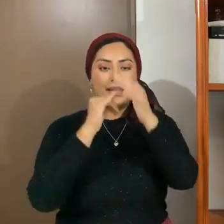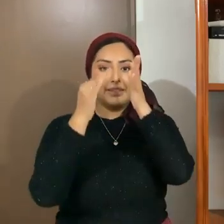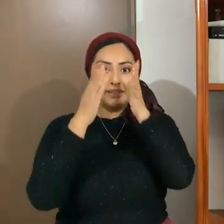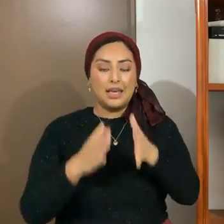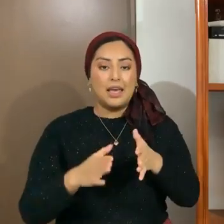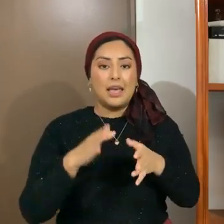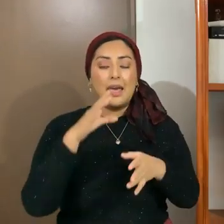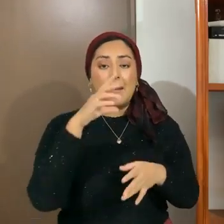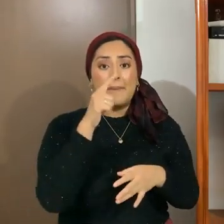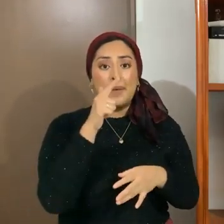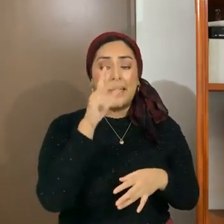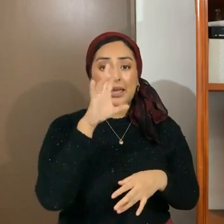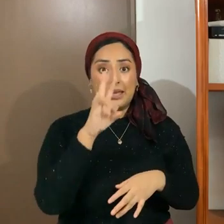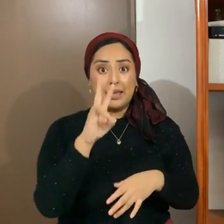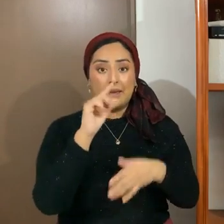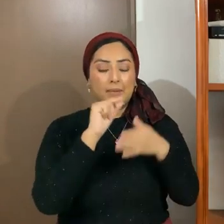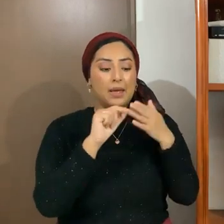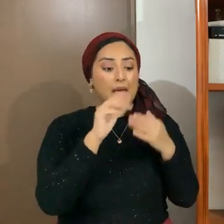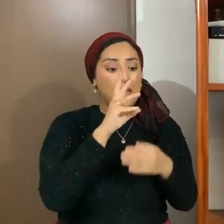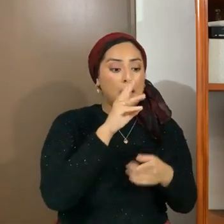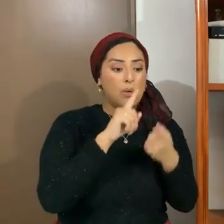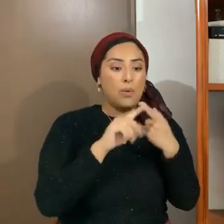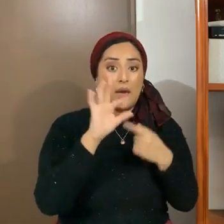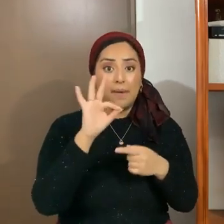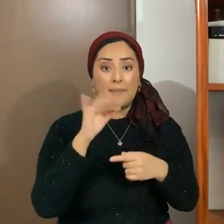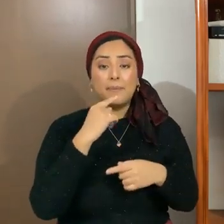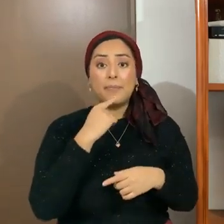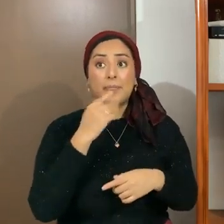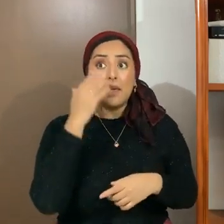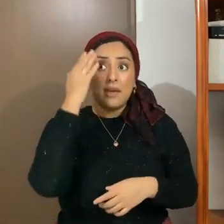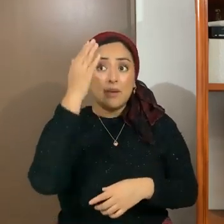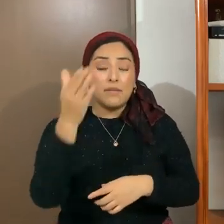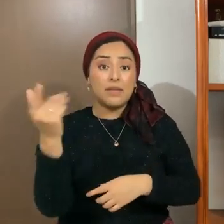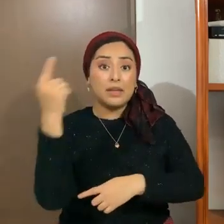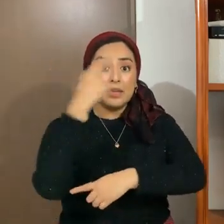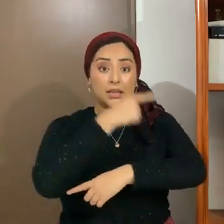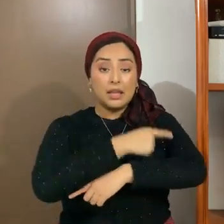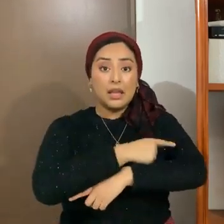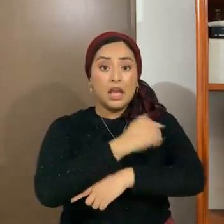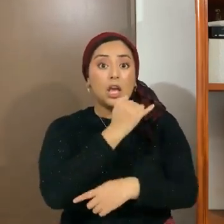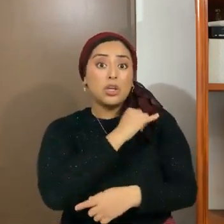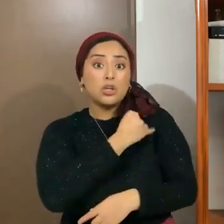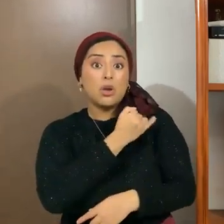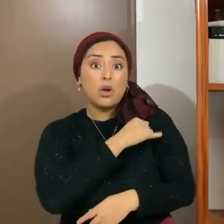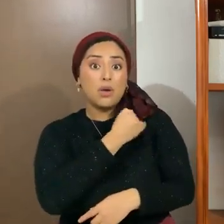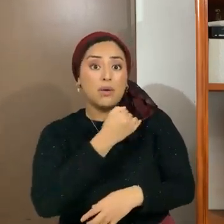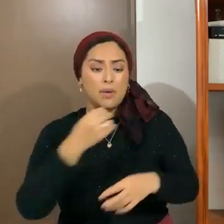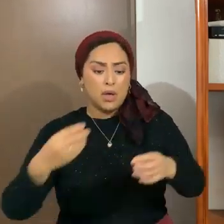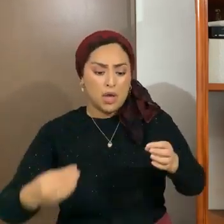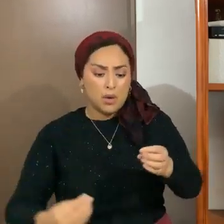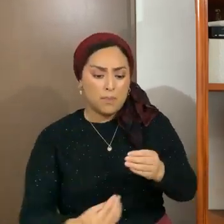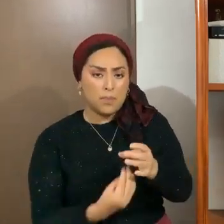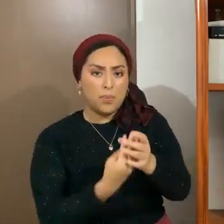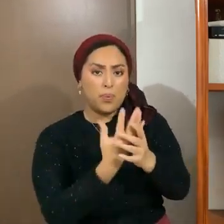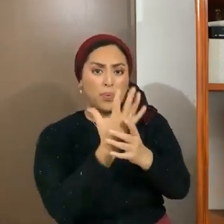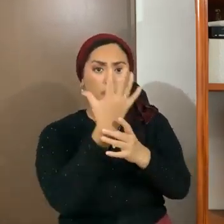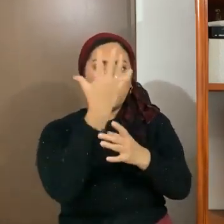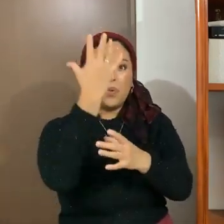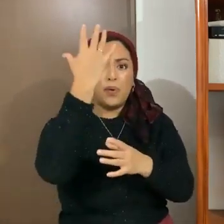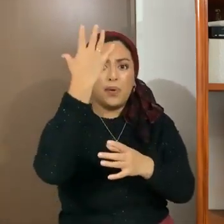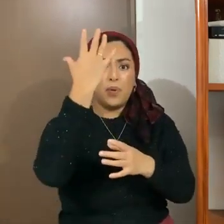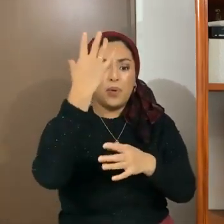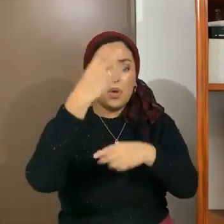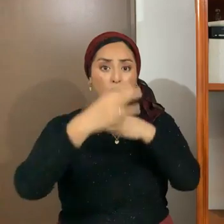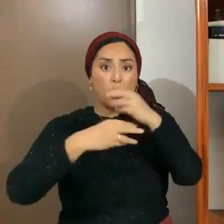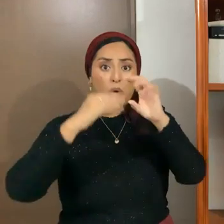Isaías 27, versos del 6 al 9. Dice, días vendrán cuando Jacob echará raíces y florecerá y echará renuevos Israel y la